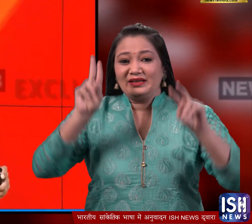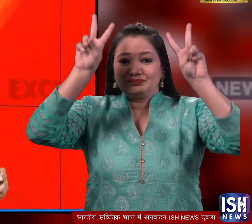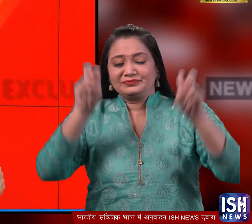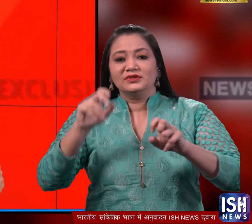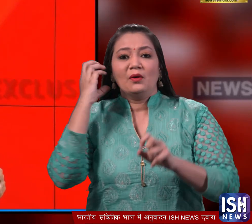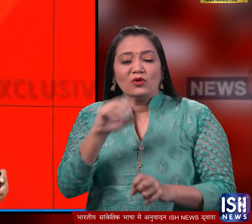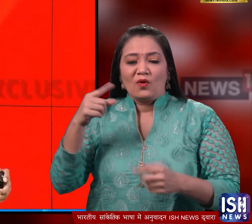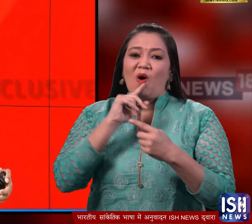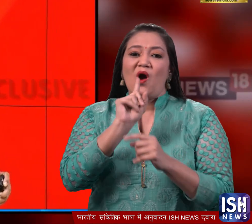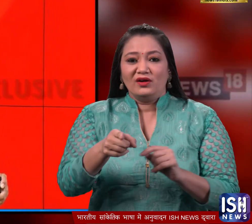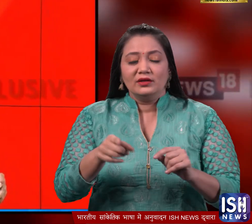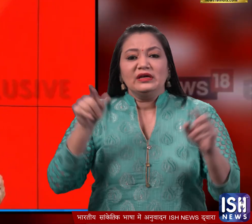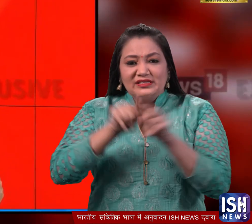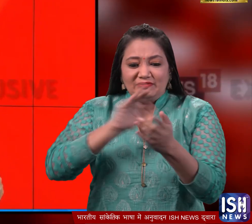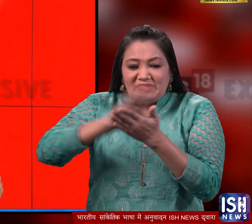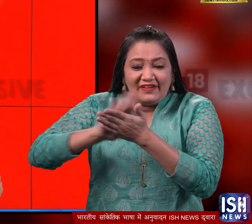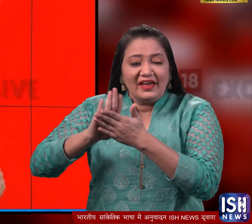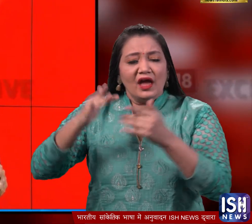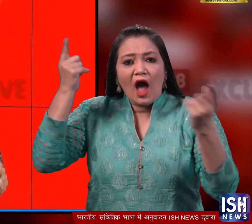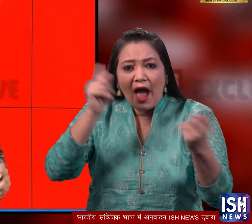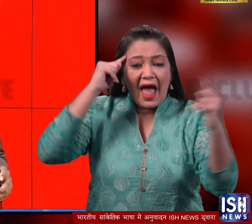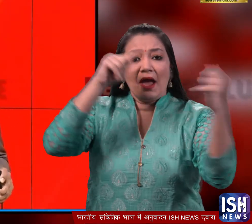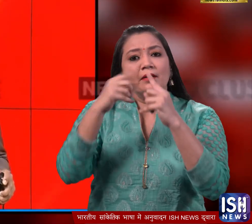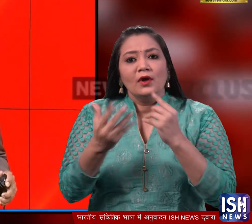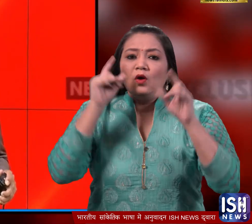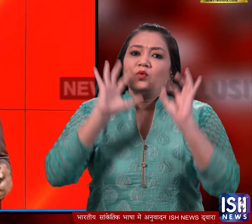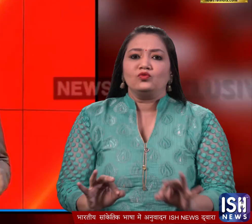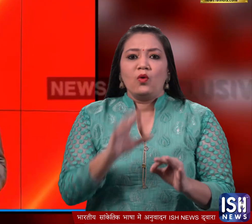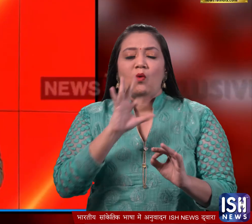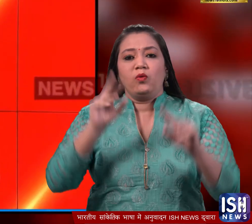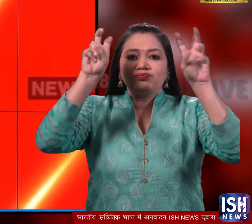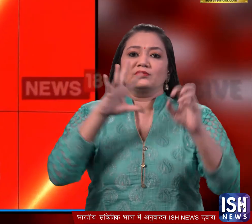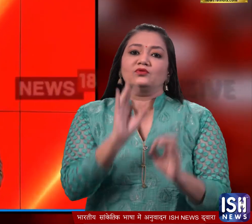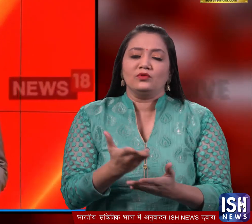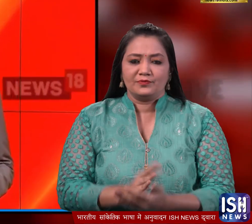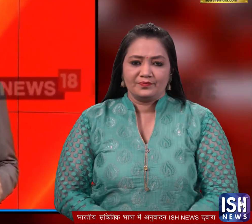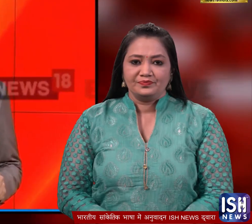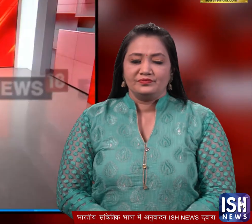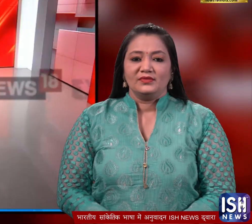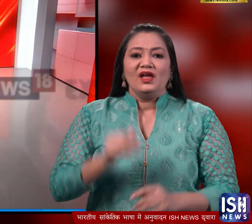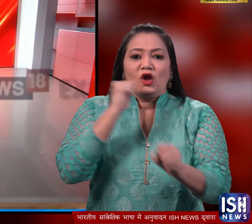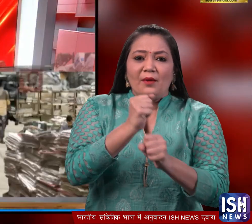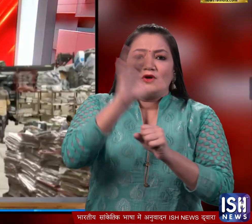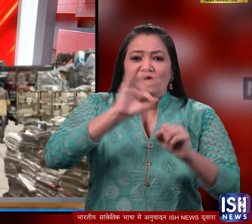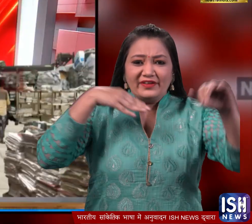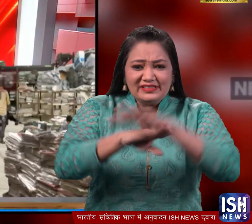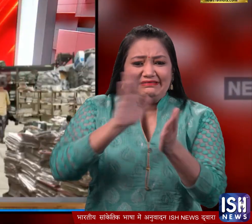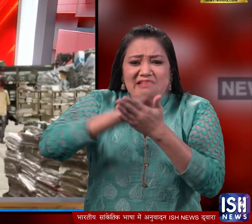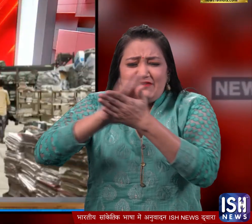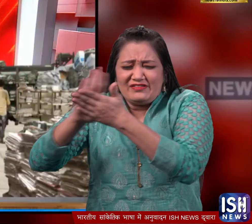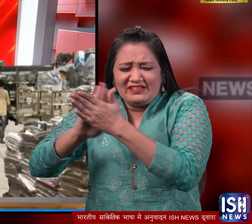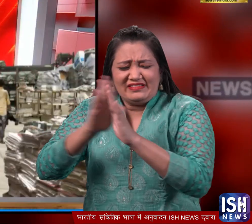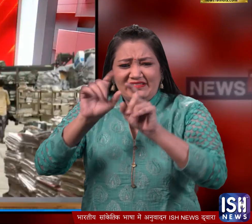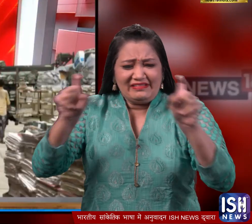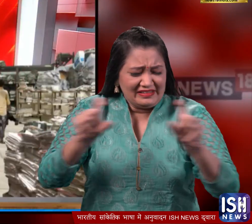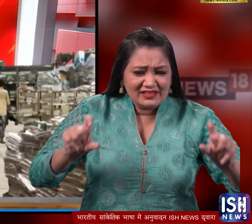प्रधानमंत्री नरेंद्र मोदी के निर्देश पर चलाए गए सफाई अभियान ने सच साबित कर दिया। न्यूज़ 18 के अमन शर्मा की रिपोर्ट है कि सरकारी दफ्तरों में चलाए गए इस सफाई